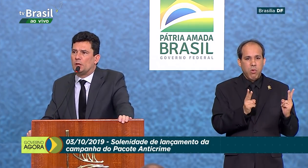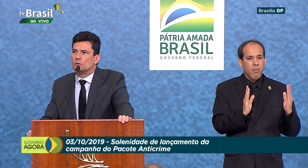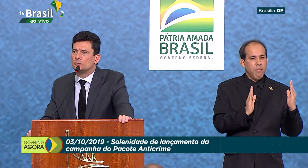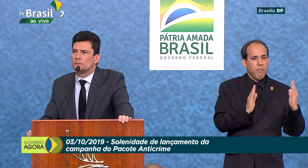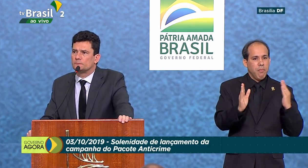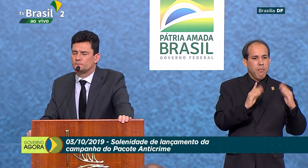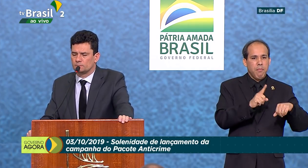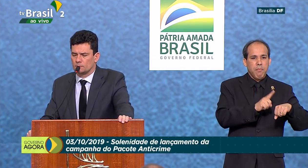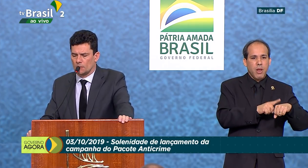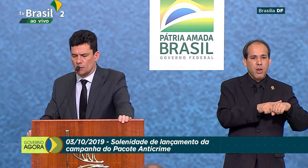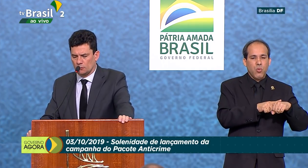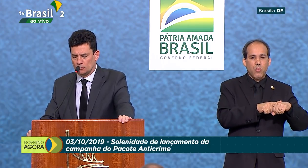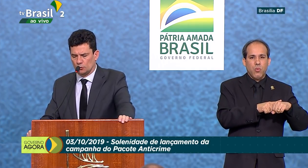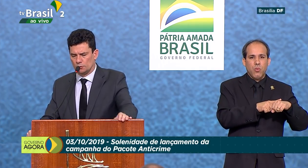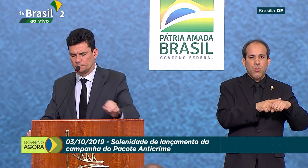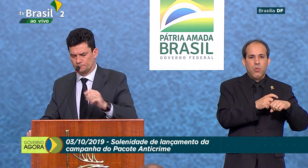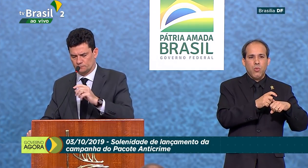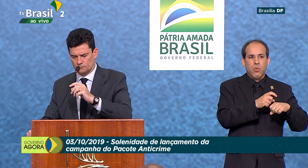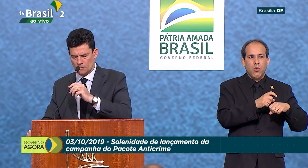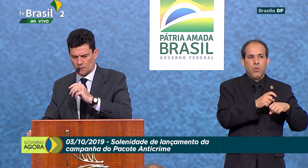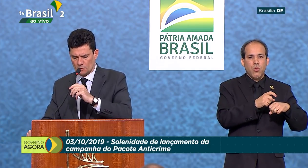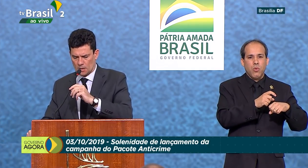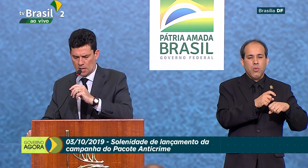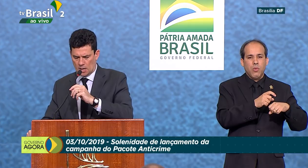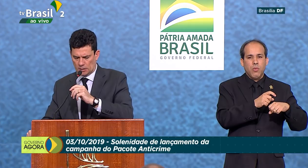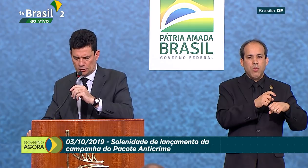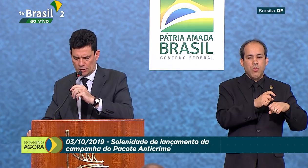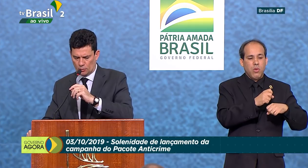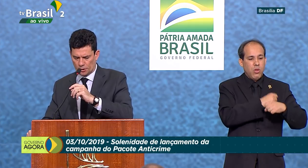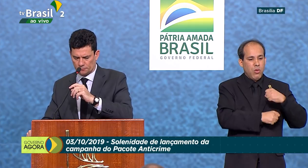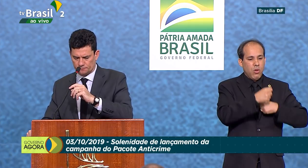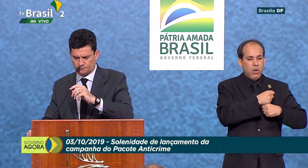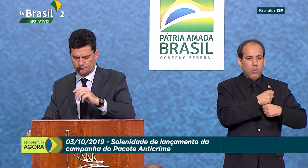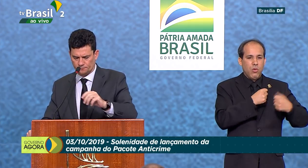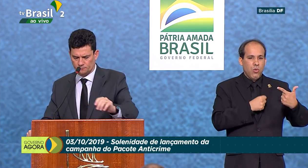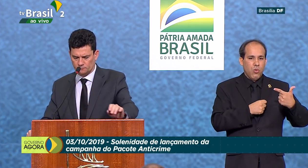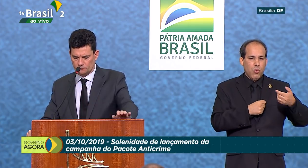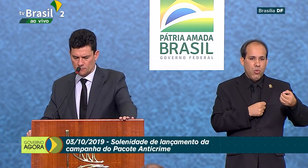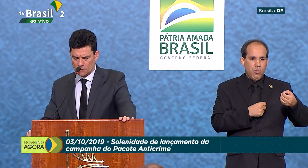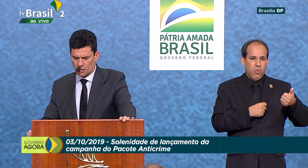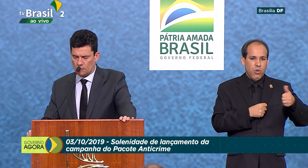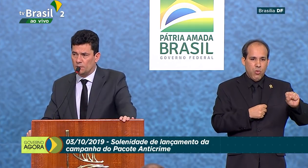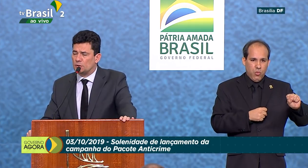o mesmo período do ano anterior.